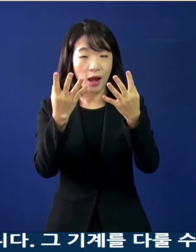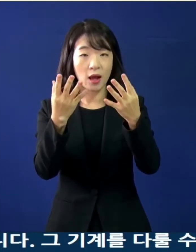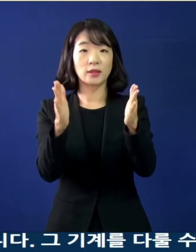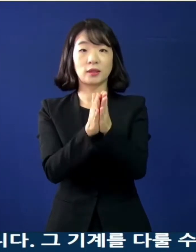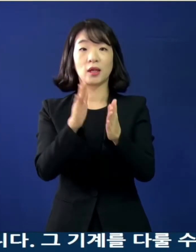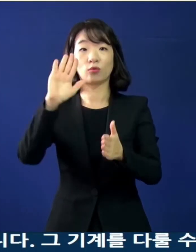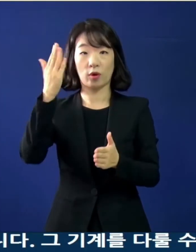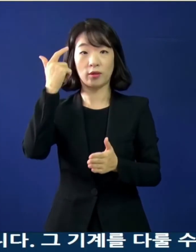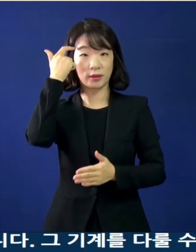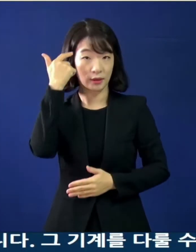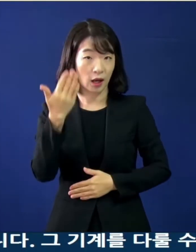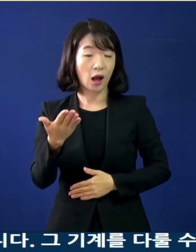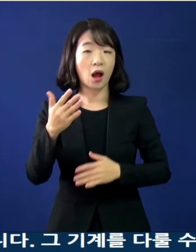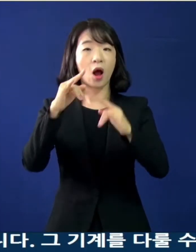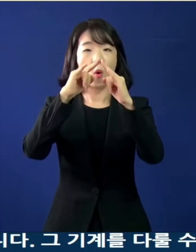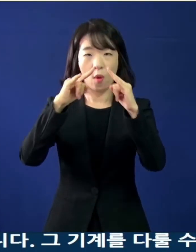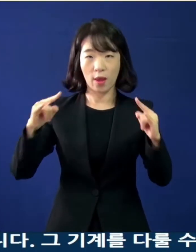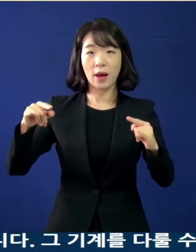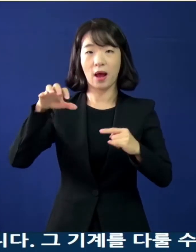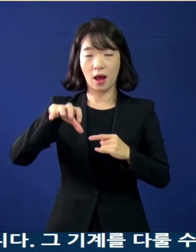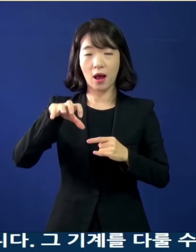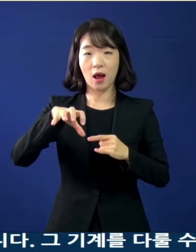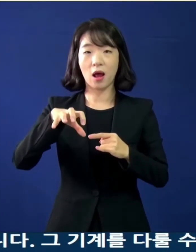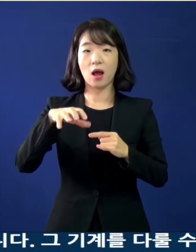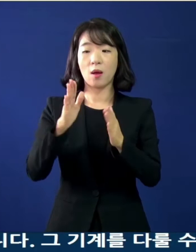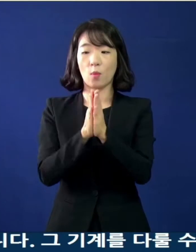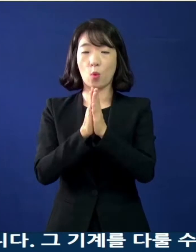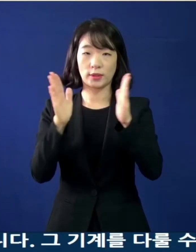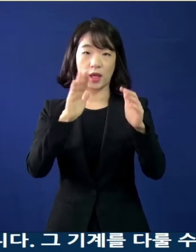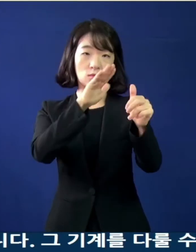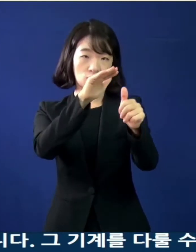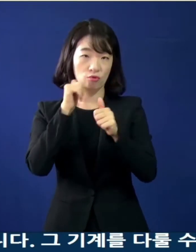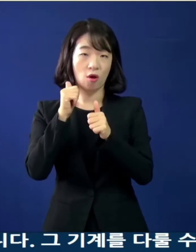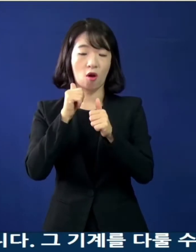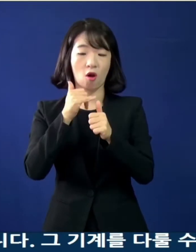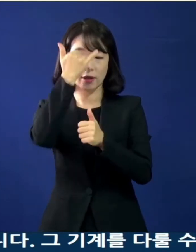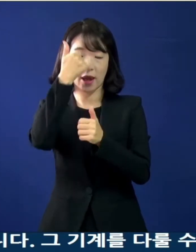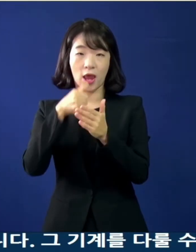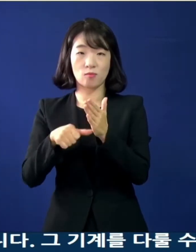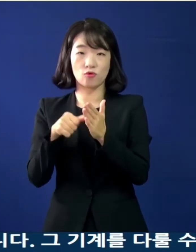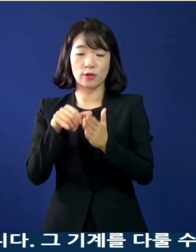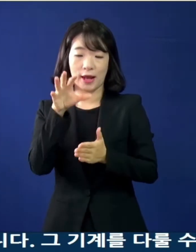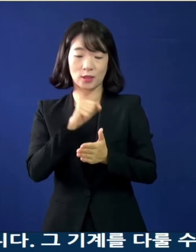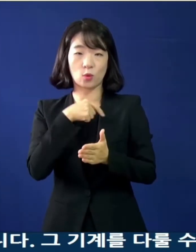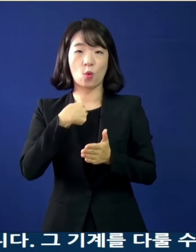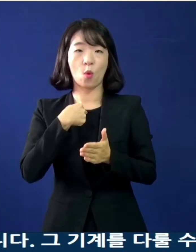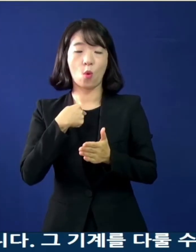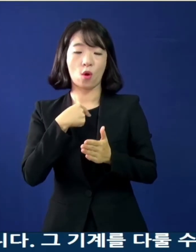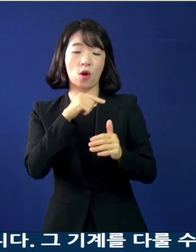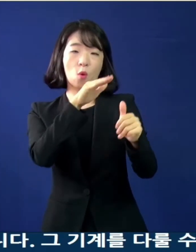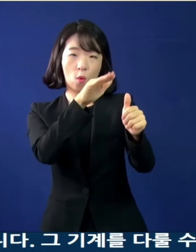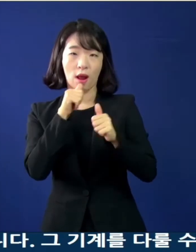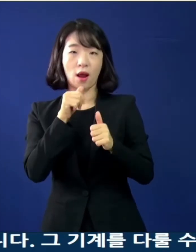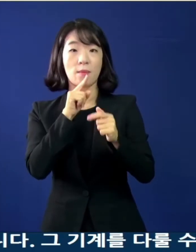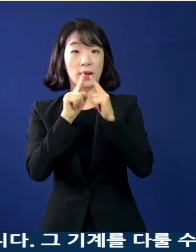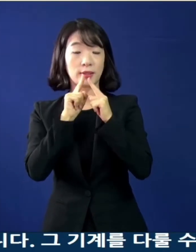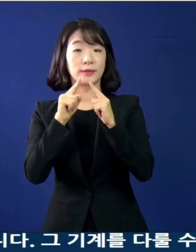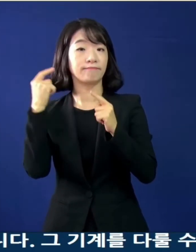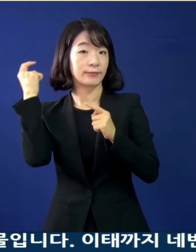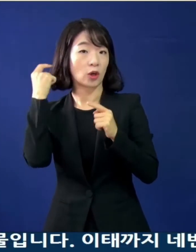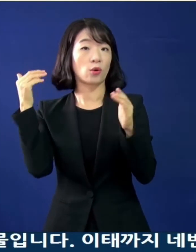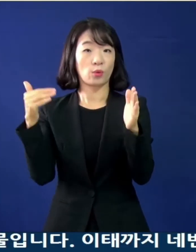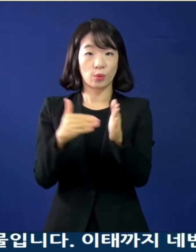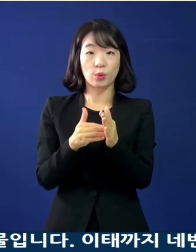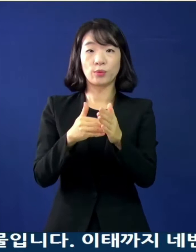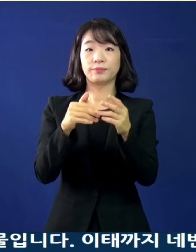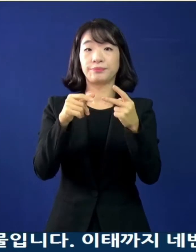하나님이 회막으로 모세를 부르셨다. 예물을 가지고 나한테 들어와도 좋다, 이렇게 말씀하시는 것을 들었고,